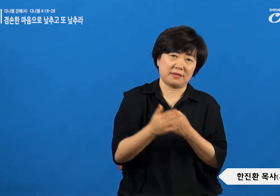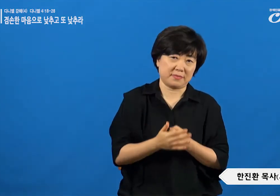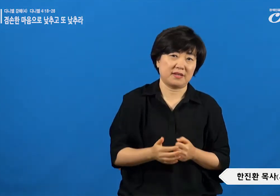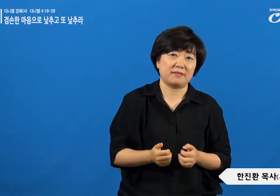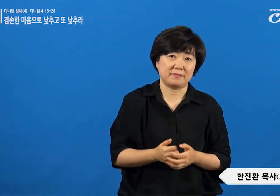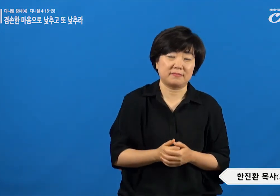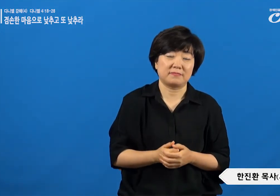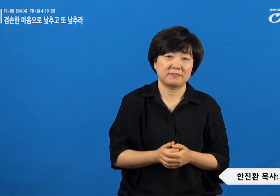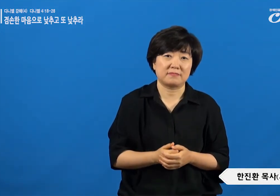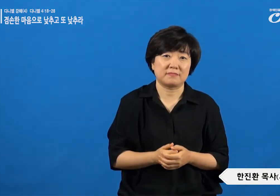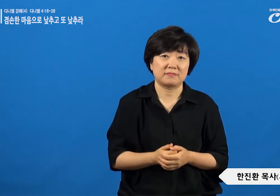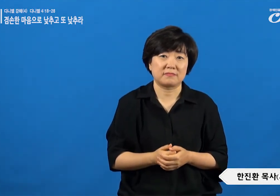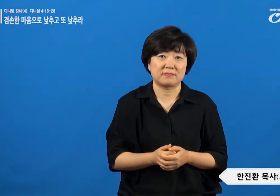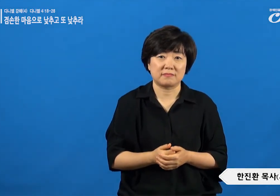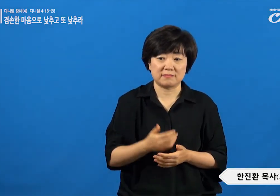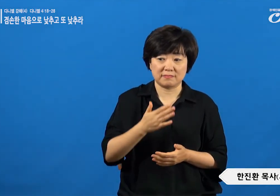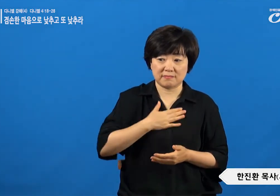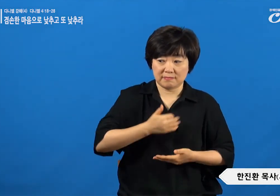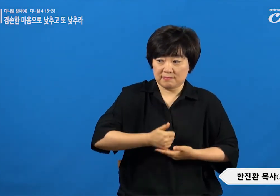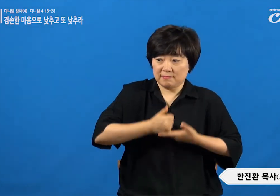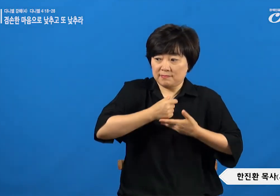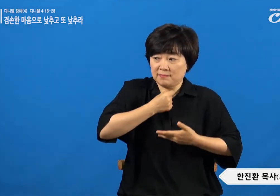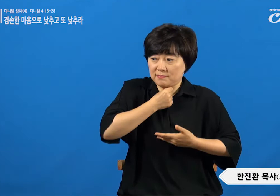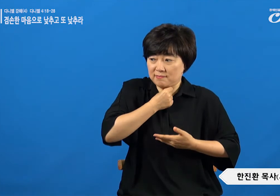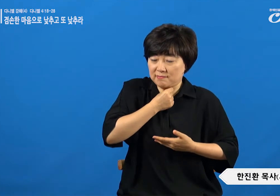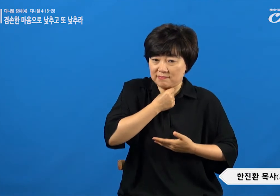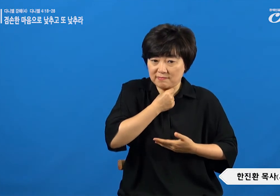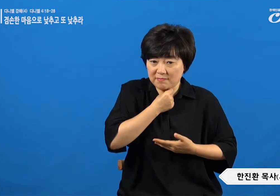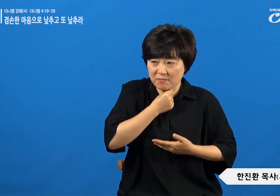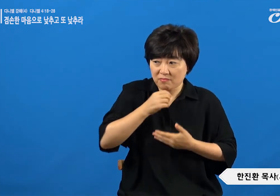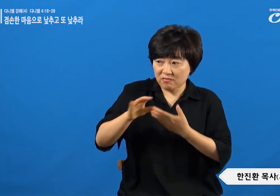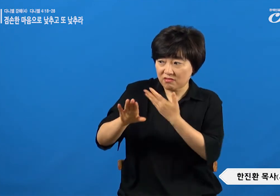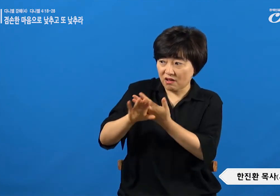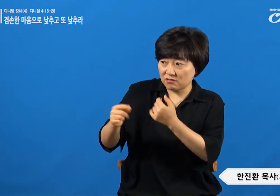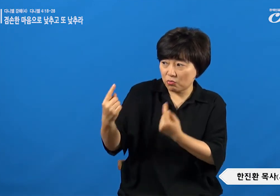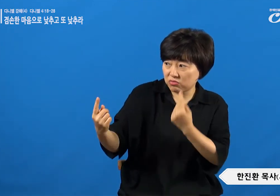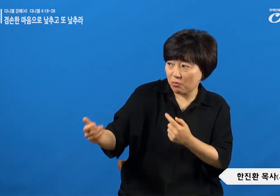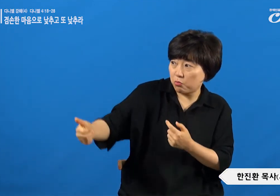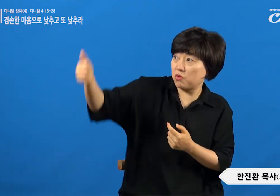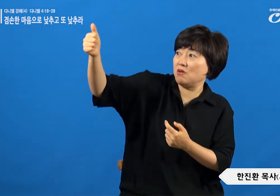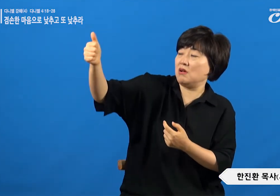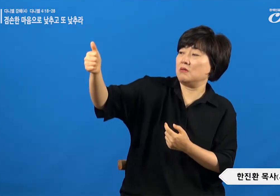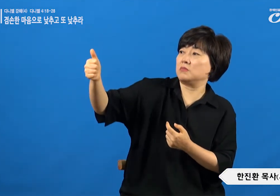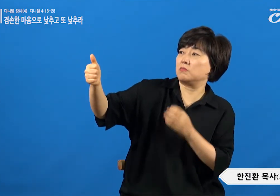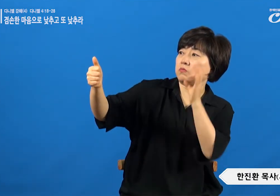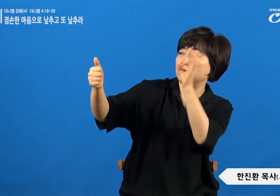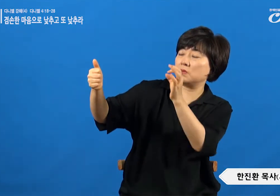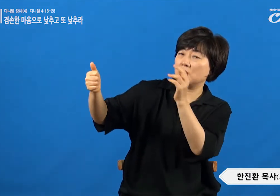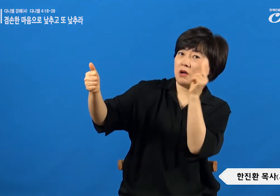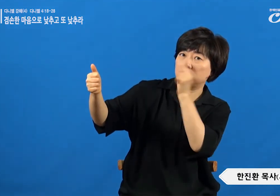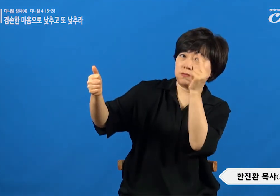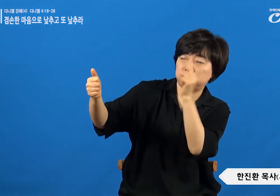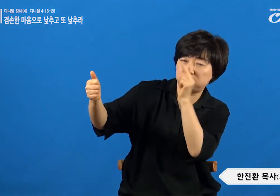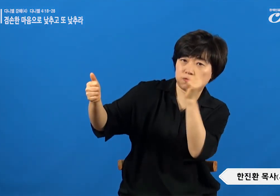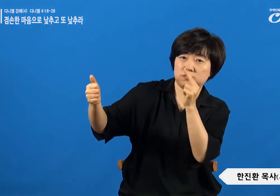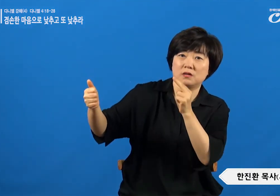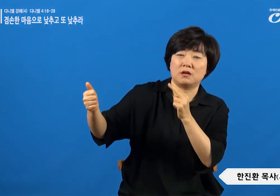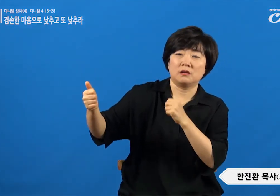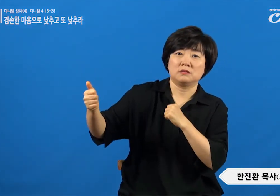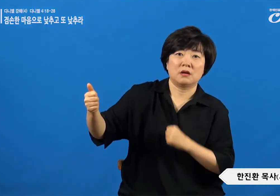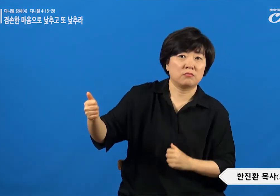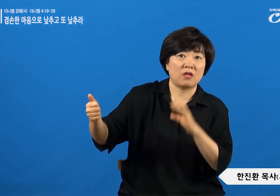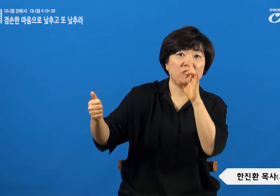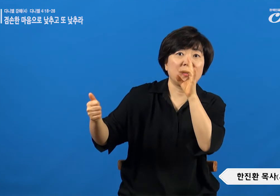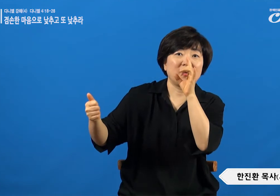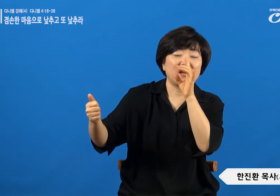때문에 그렇습니다. 나를 높이고 싶은데, 그런데 나보다 잘난 사람이 보이면 그냥 시기, 질투가 나서 견딜